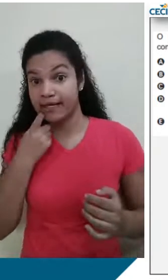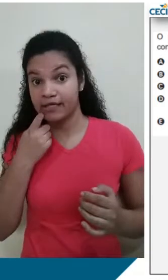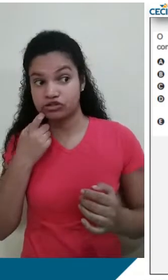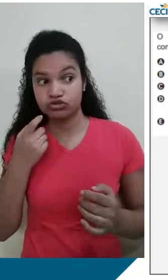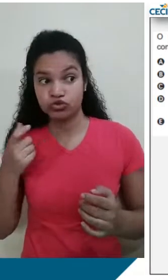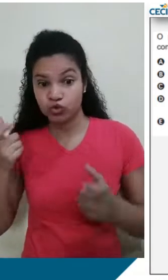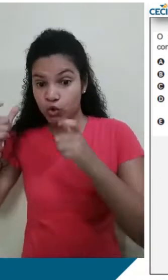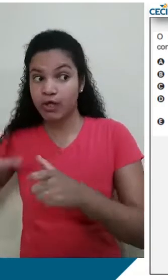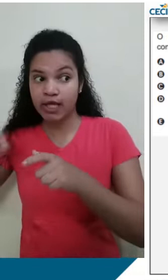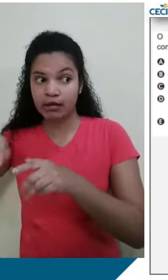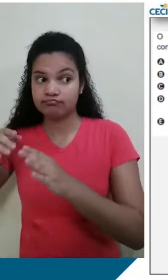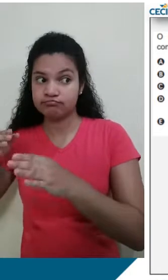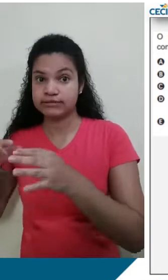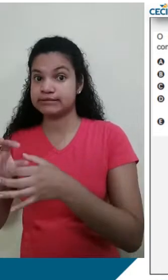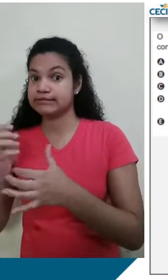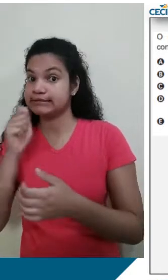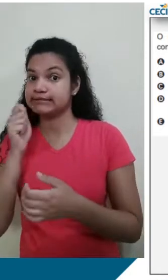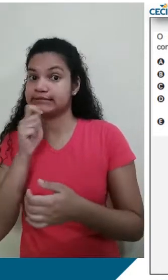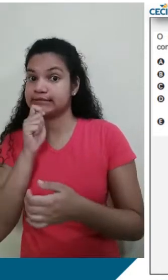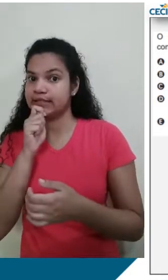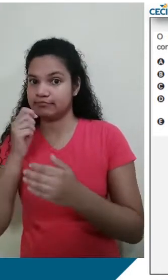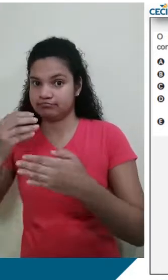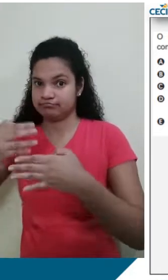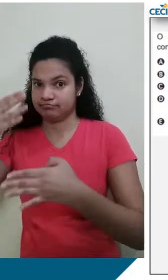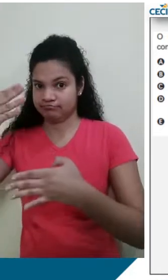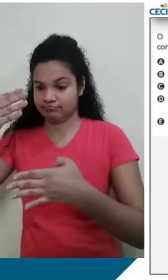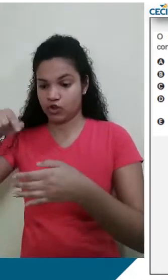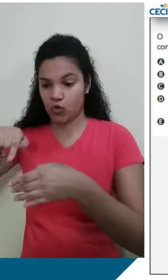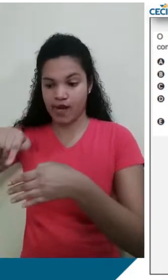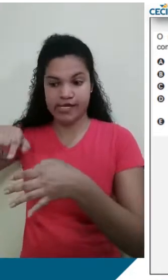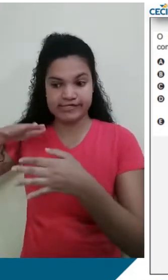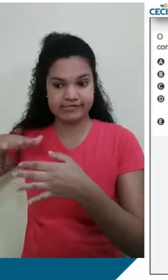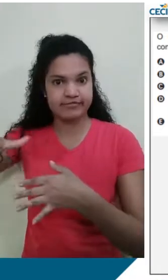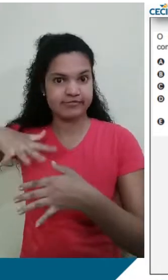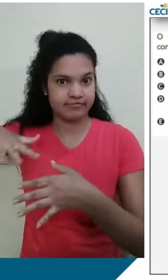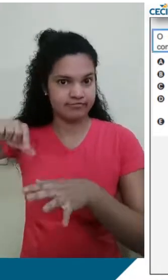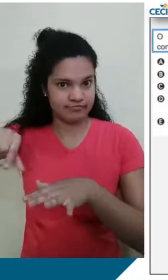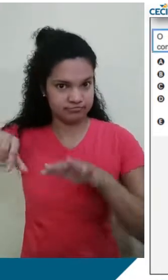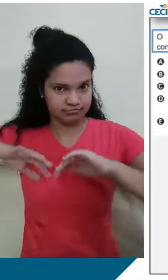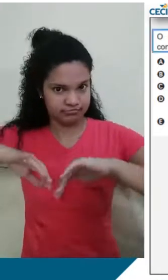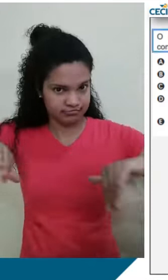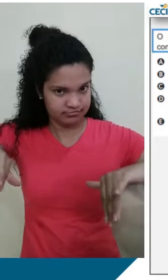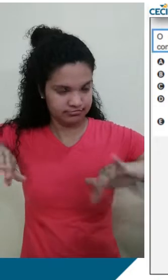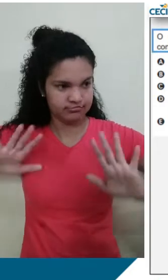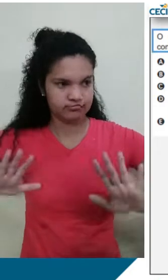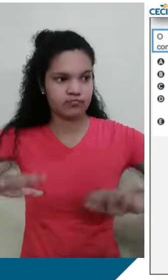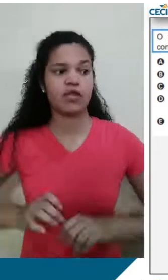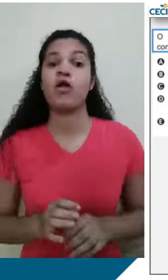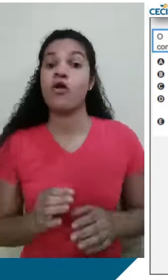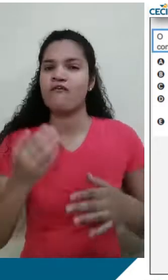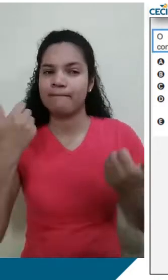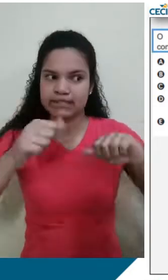com tela, as 4 espécies crescem livremente sem a predação dos peixes. Vamos analisar